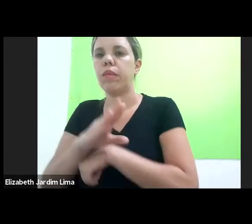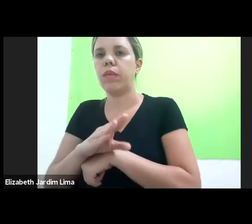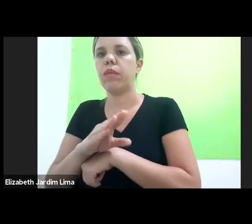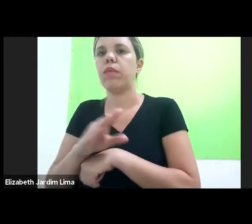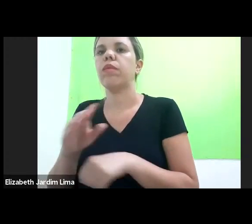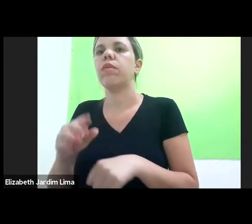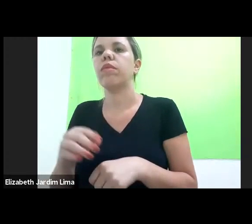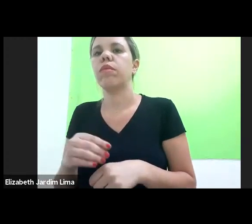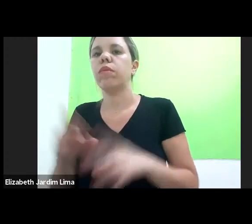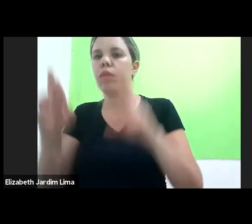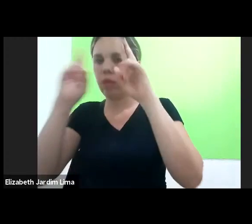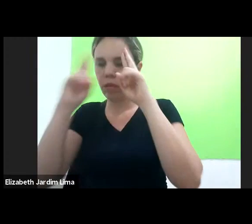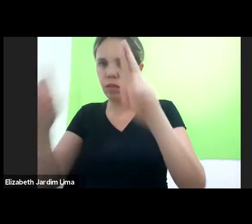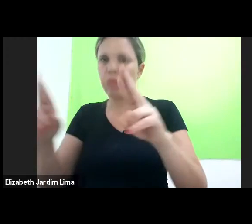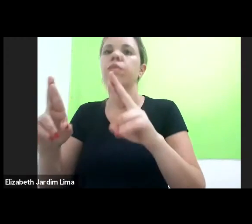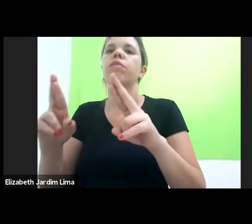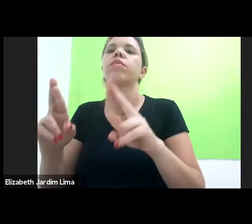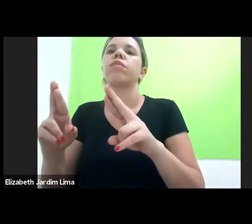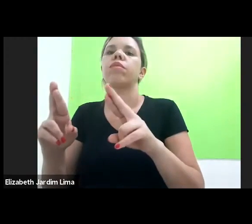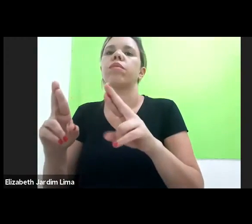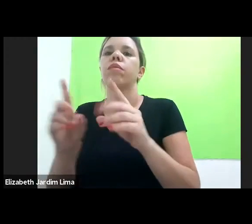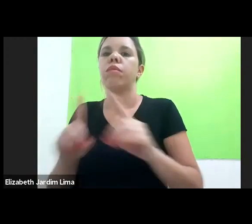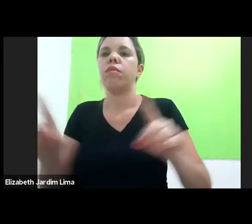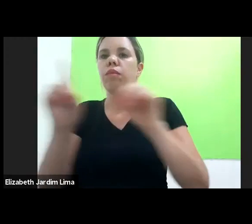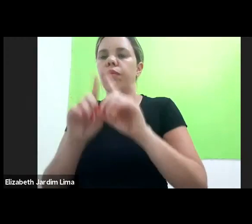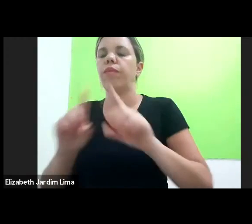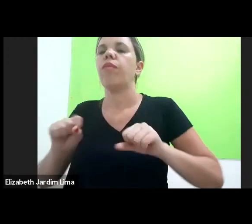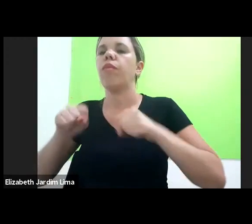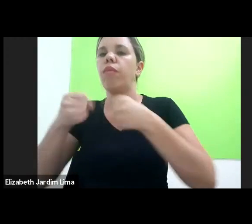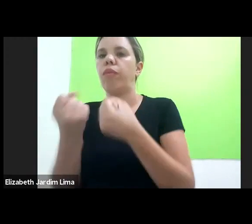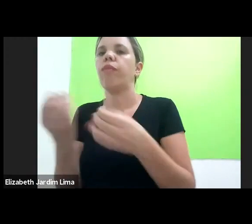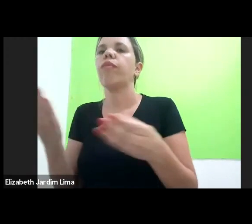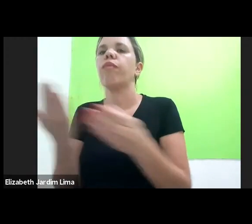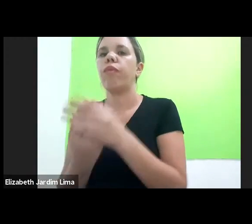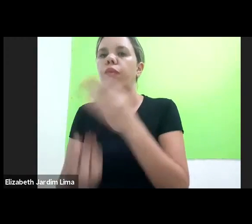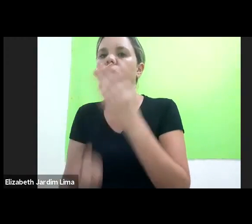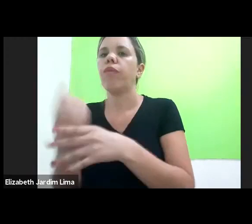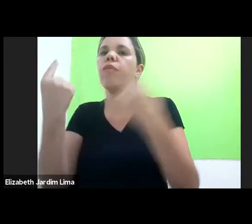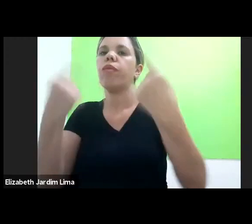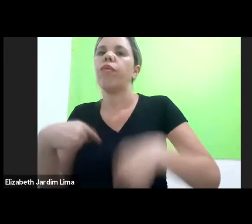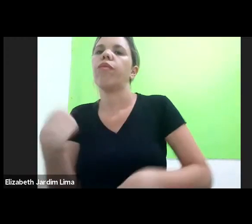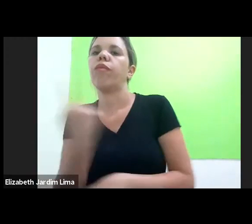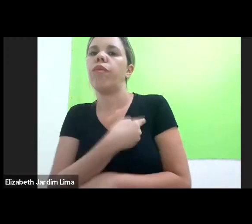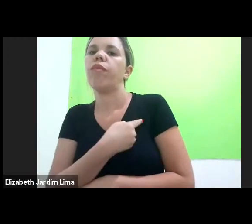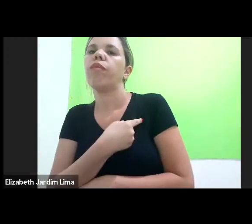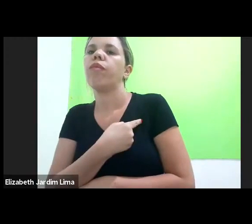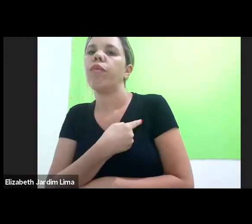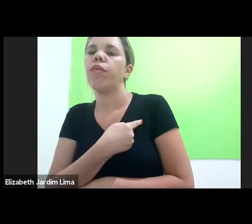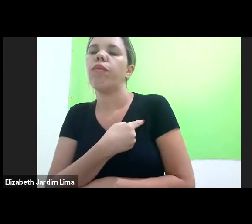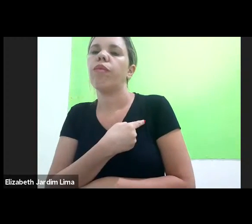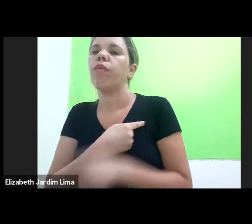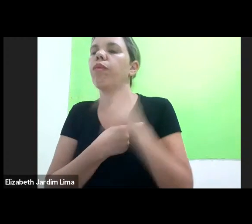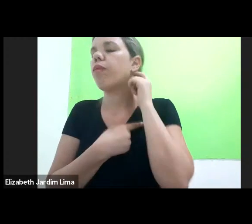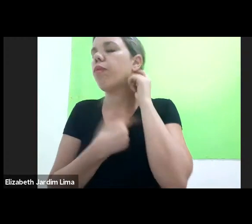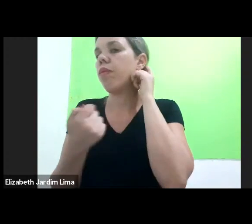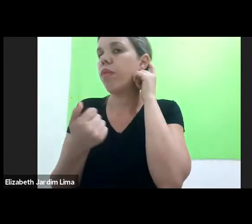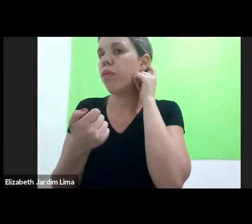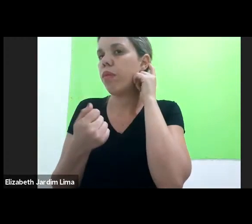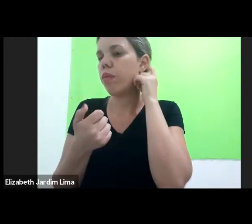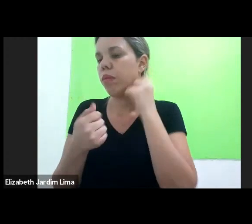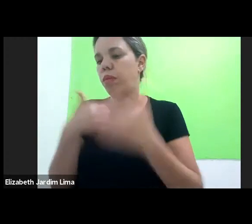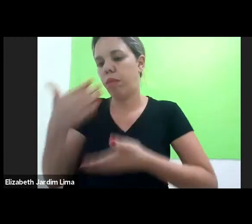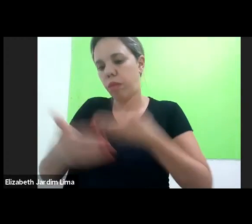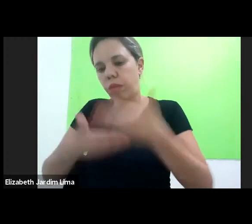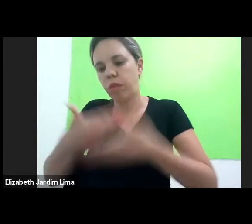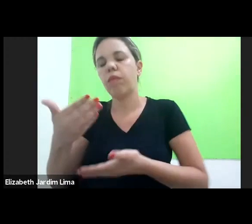uma dignidade de se defender nos processos que correm contra nós E em passos lentos, mas aos poucos